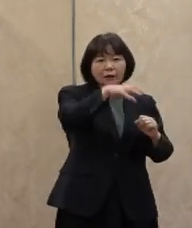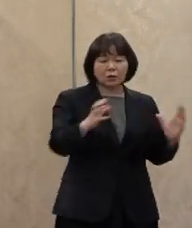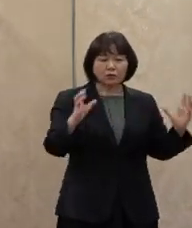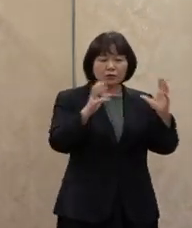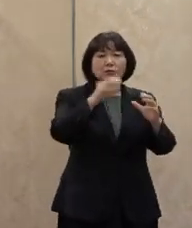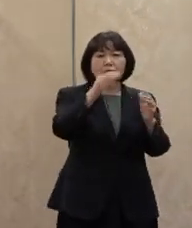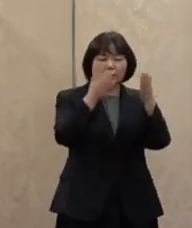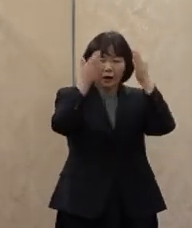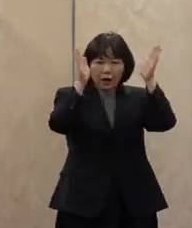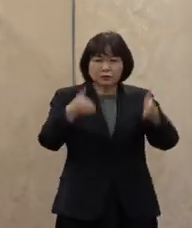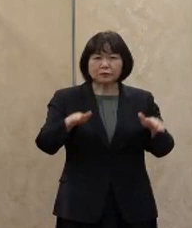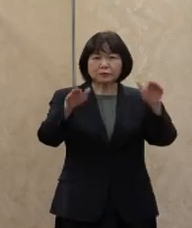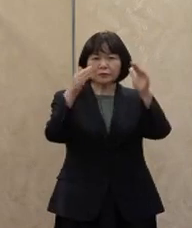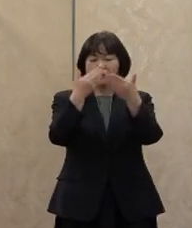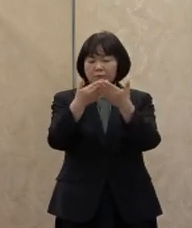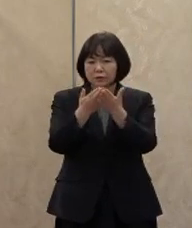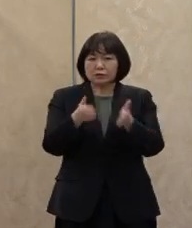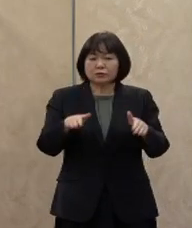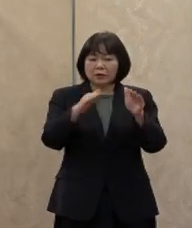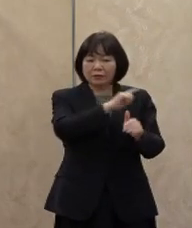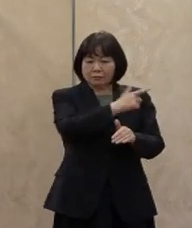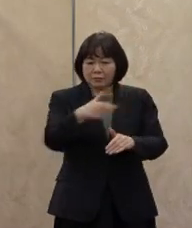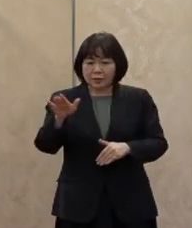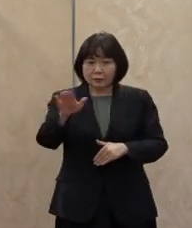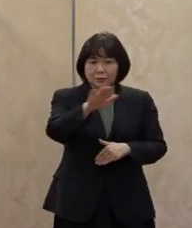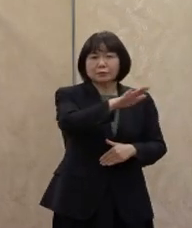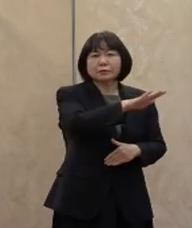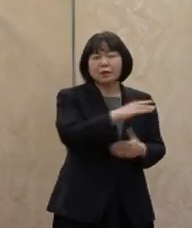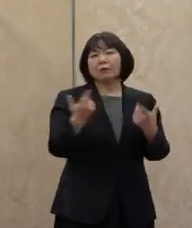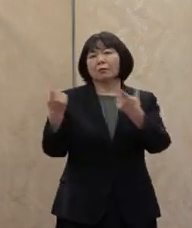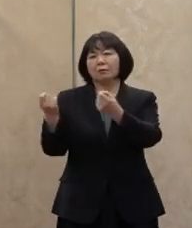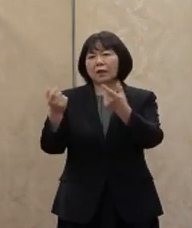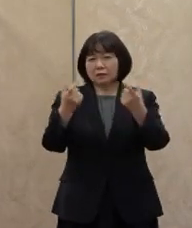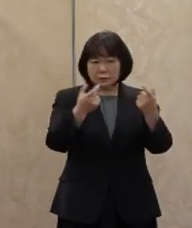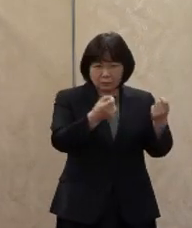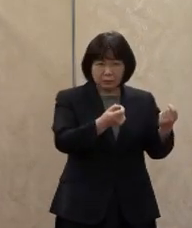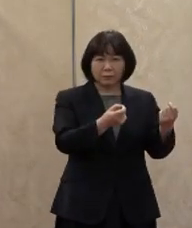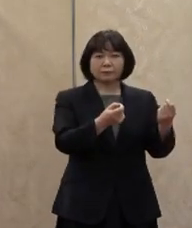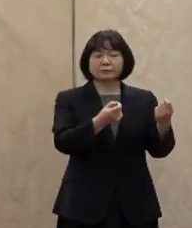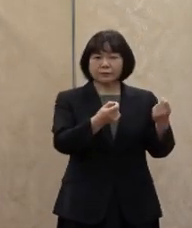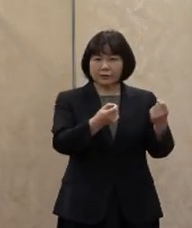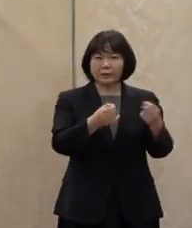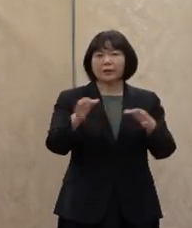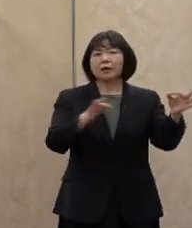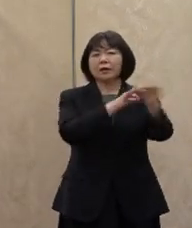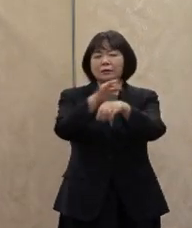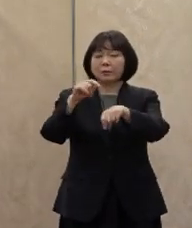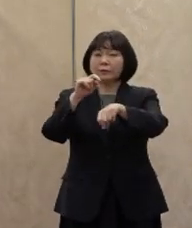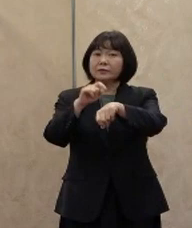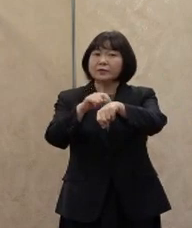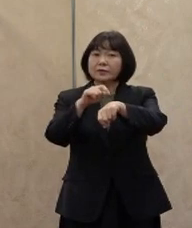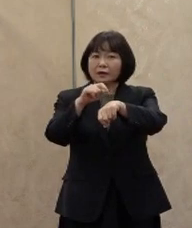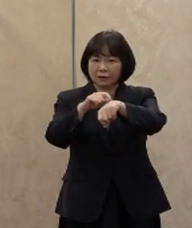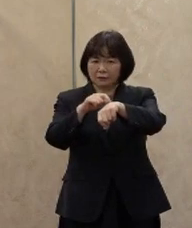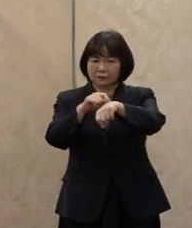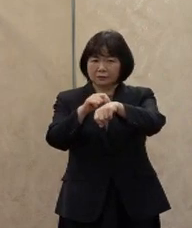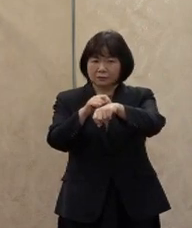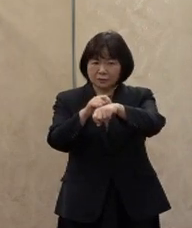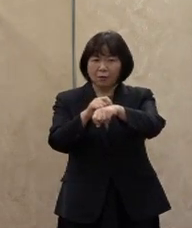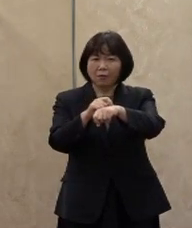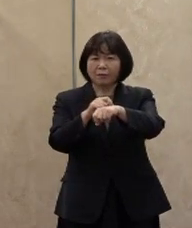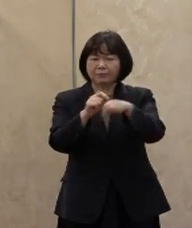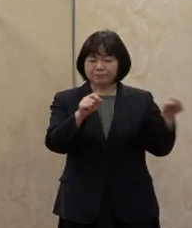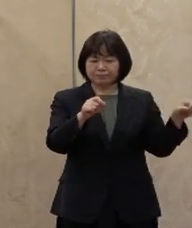場、博物館、美術館、等々につきまして、同じように、営業時間、を8時ま